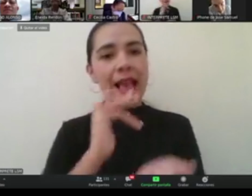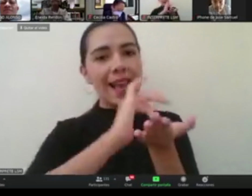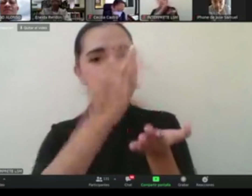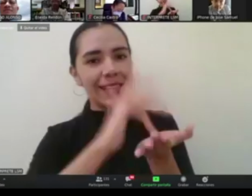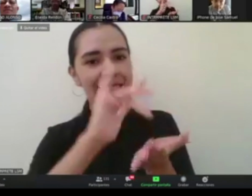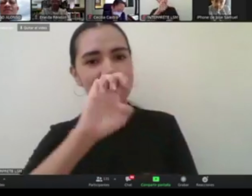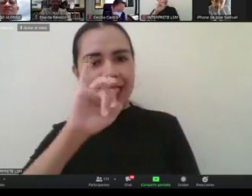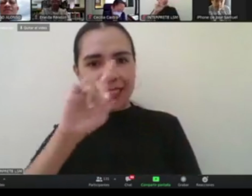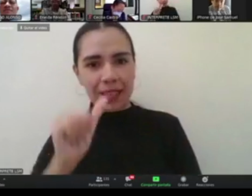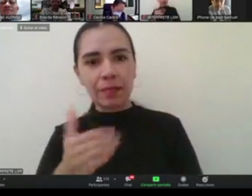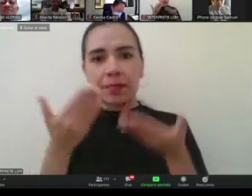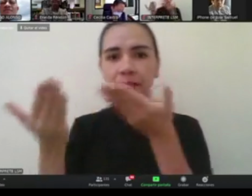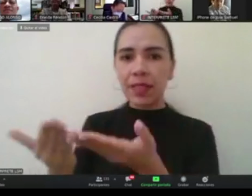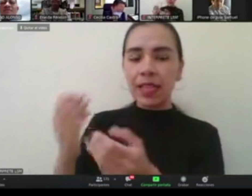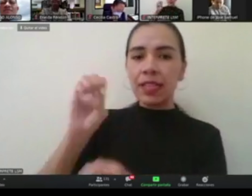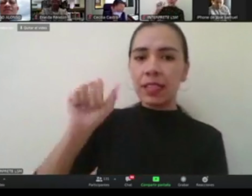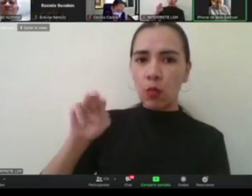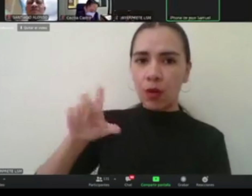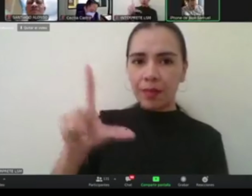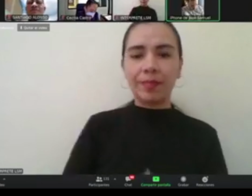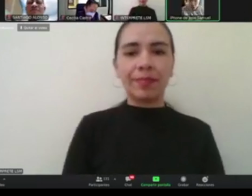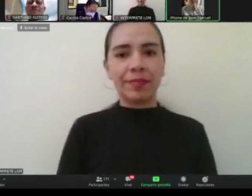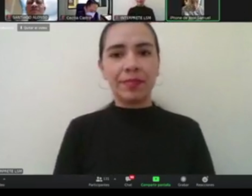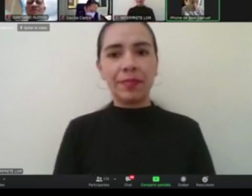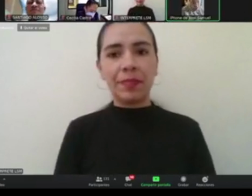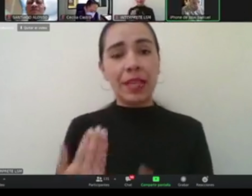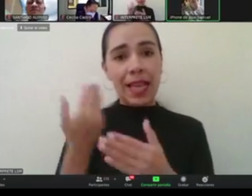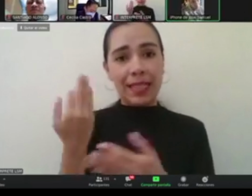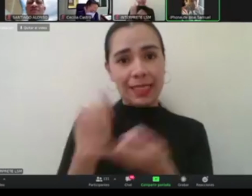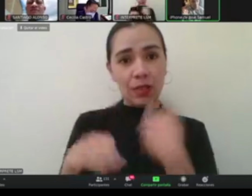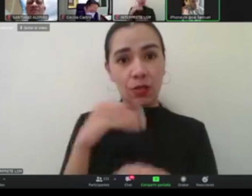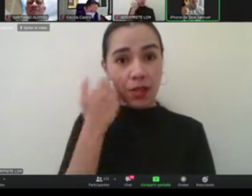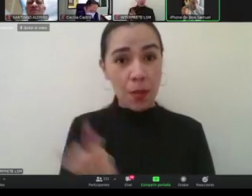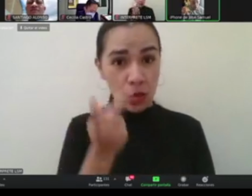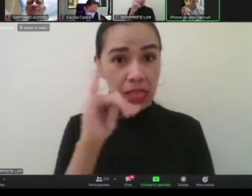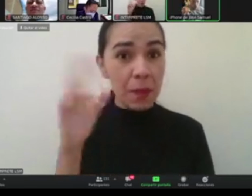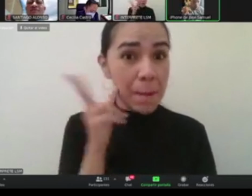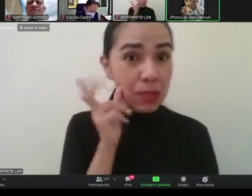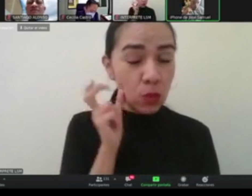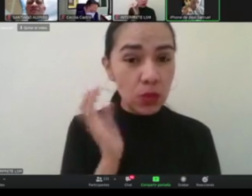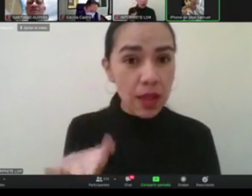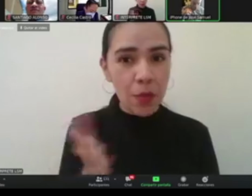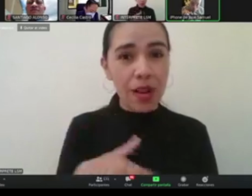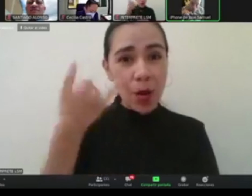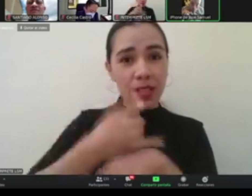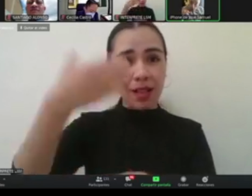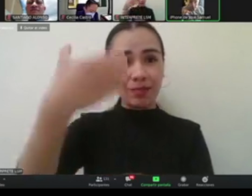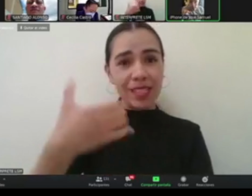Adelante, Samuel. Antes que todo, quisiera preguntarle si me escuchan porque estoy desde el celular.